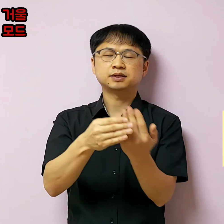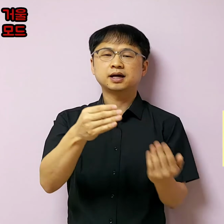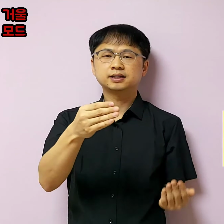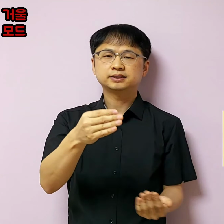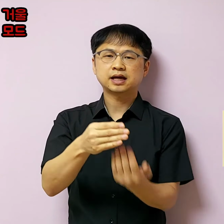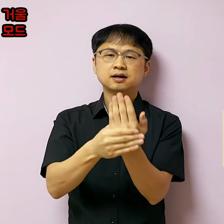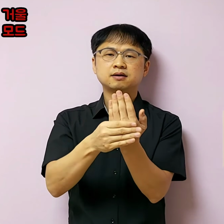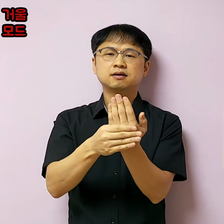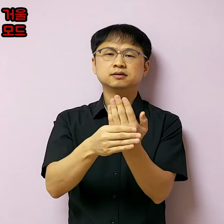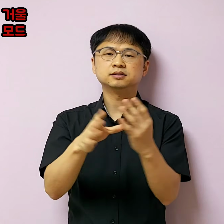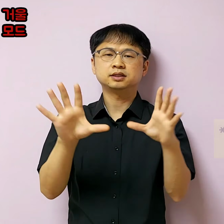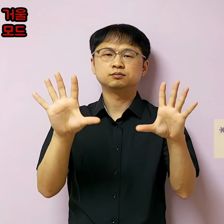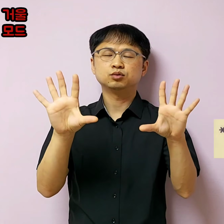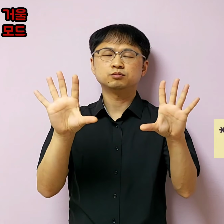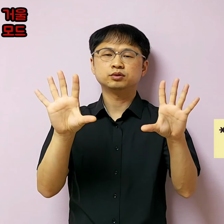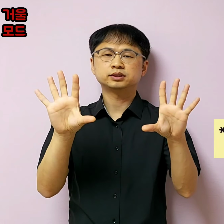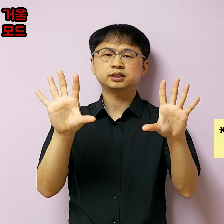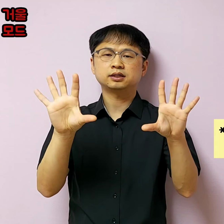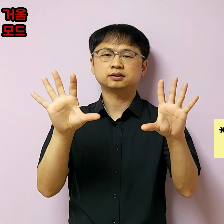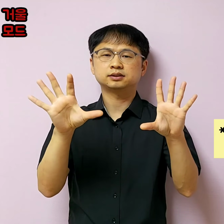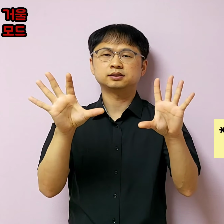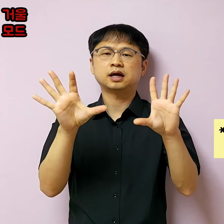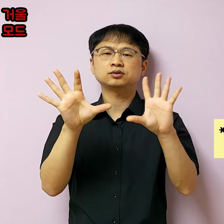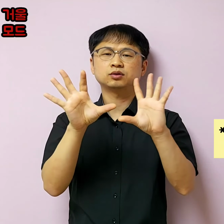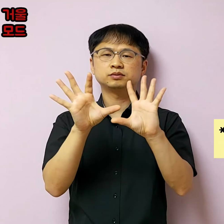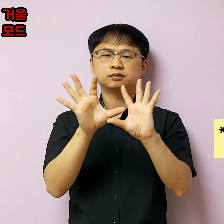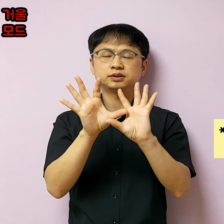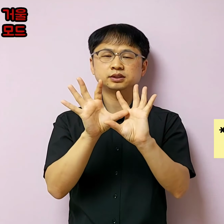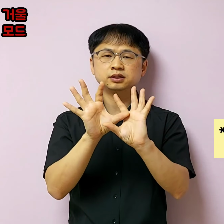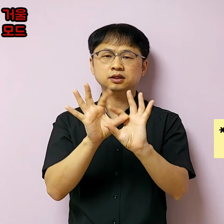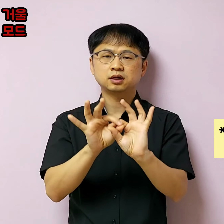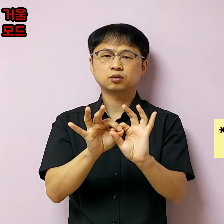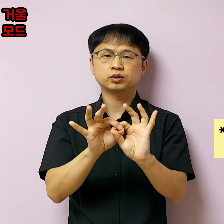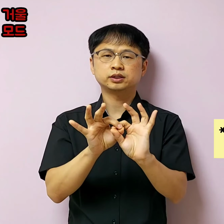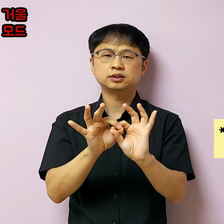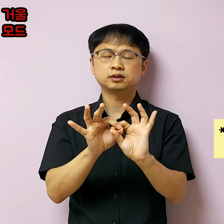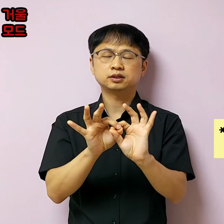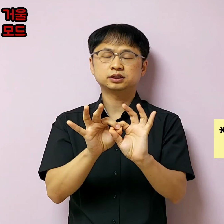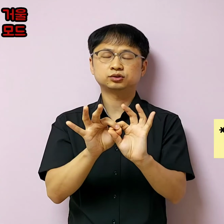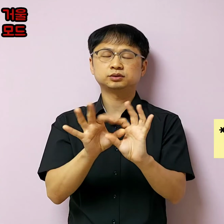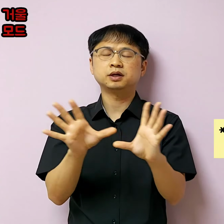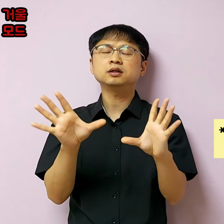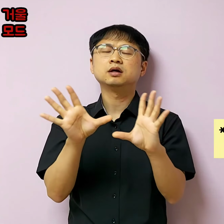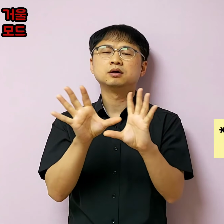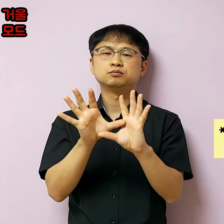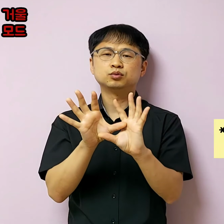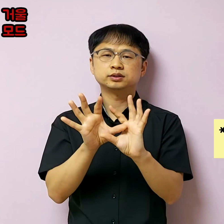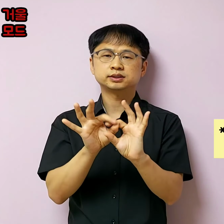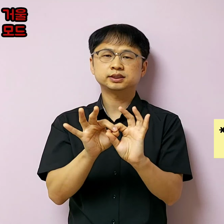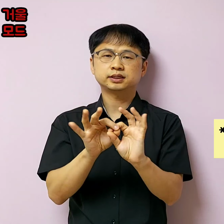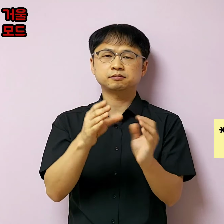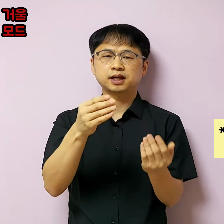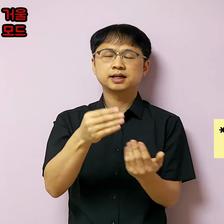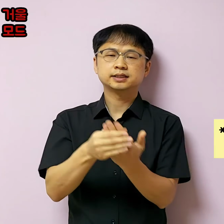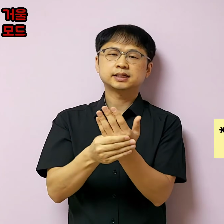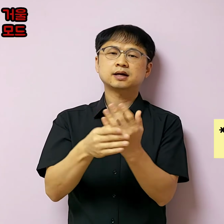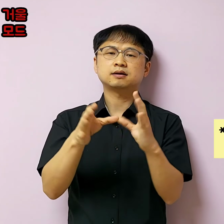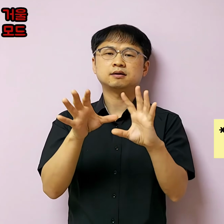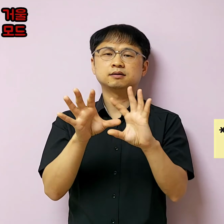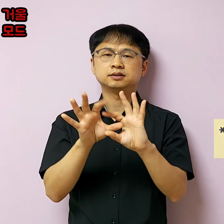사건입니다. 사건의 무엇무엇의 하는 것은 양손 엄지, 검지를 고리를 연결지어 주시면 무엇의가 됩니다.